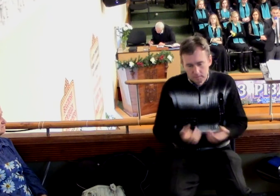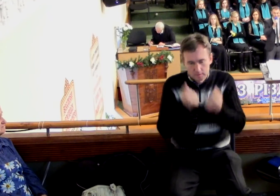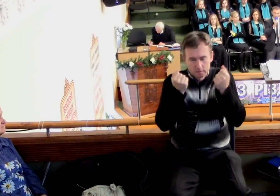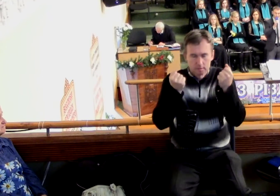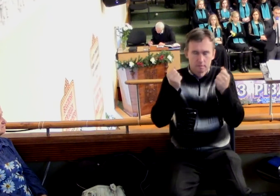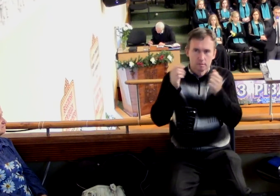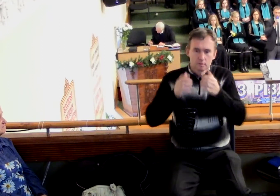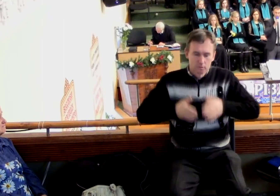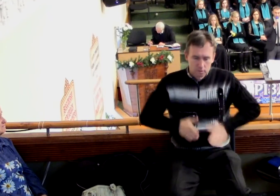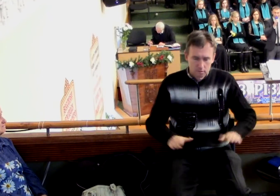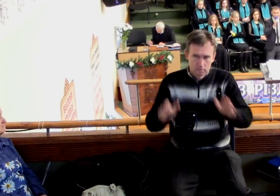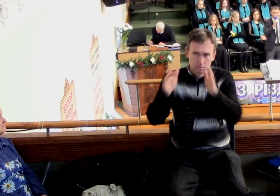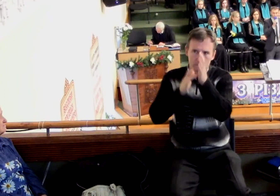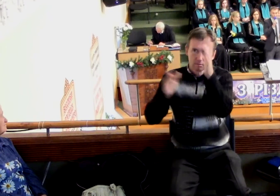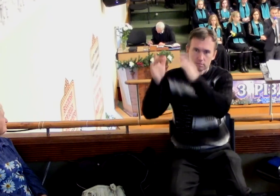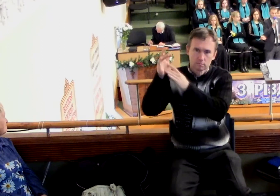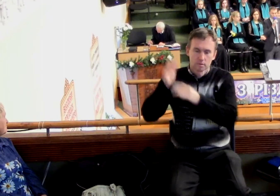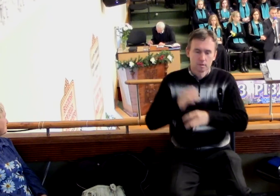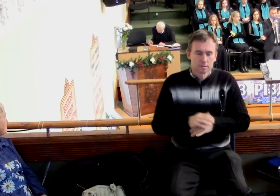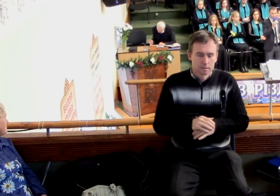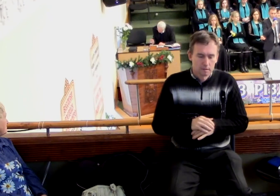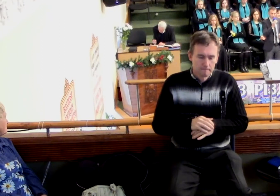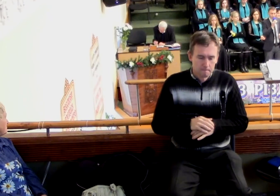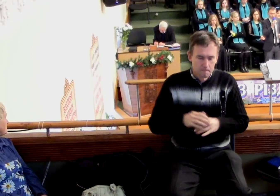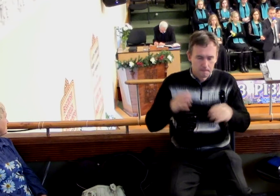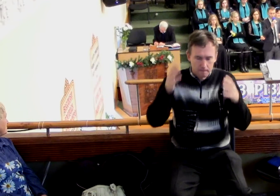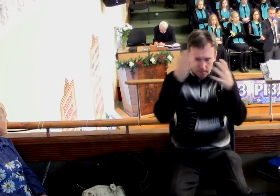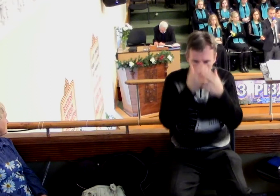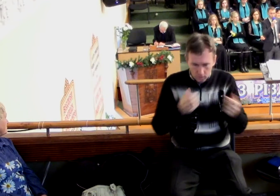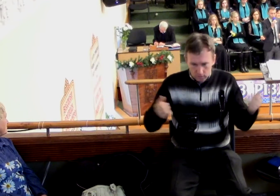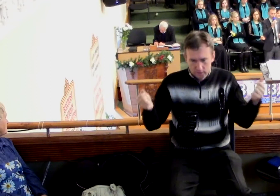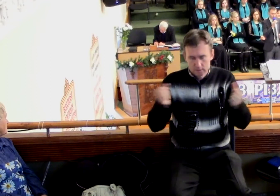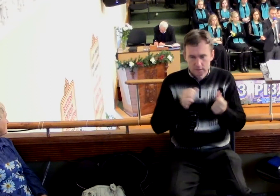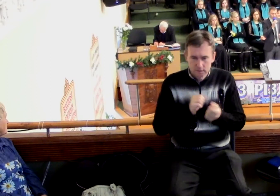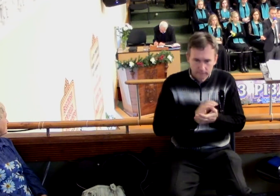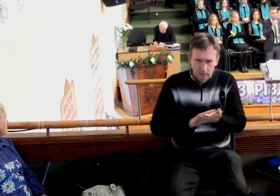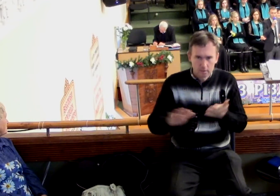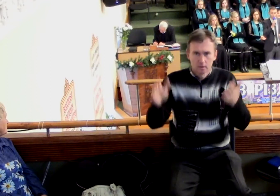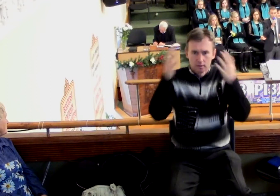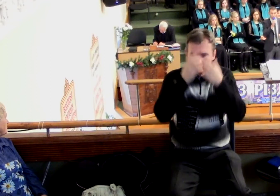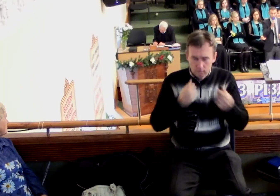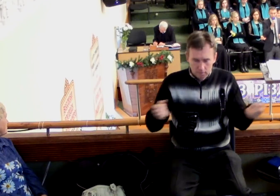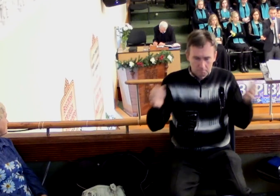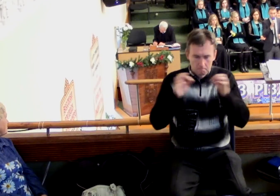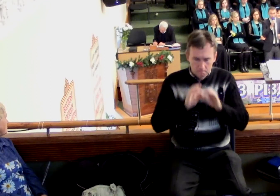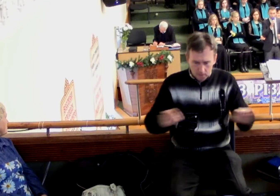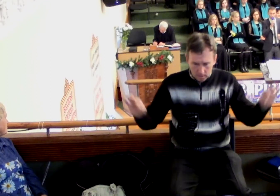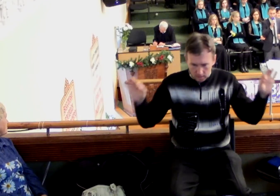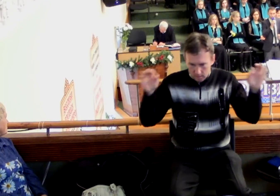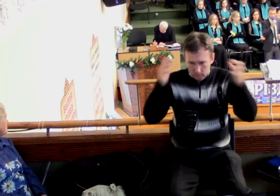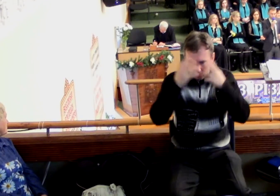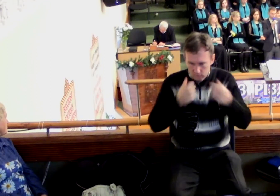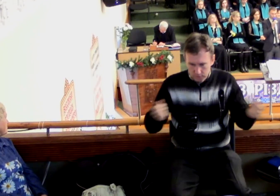рождению Христа. Ах, ночь, святая ночь, и нет прекрасней той ночи.